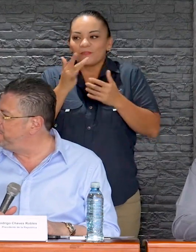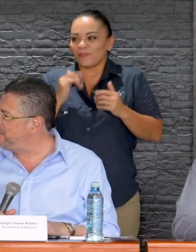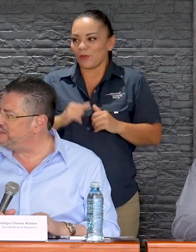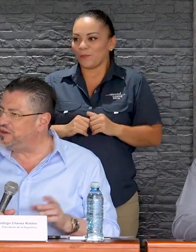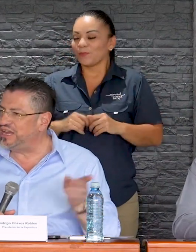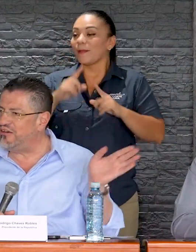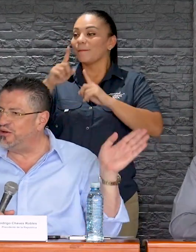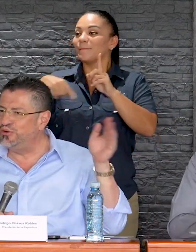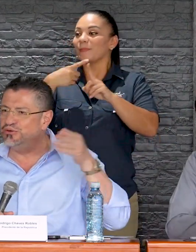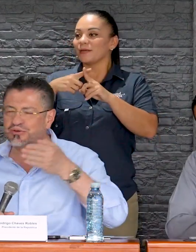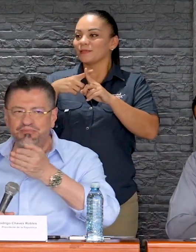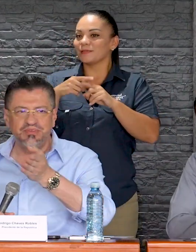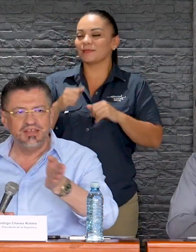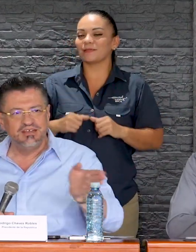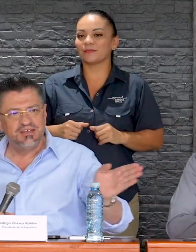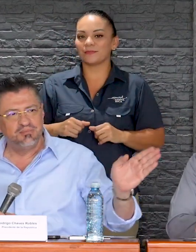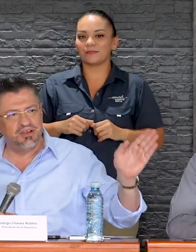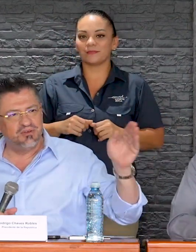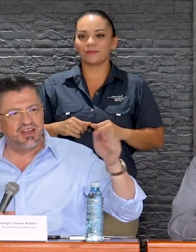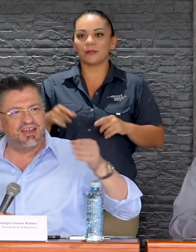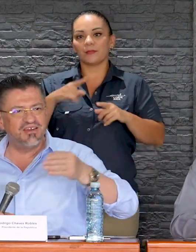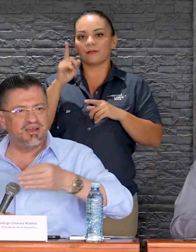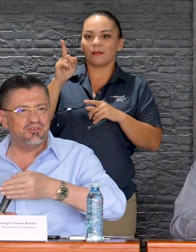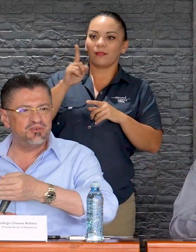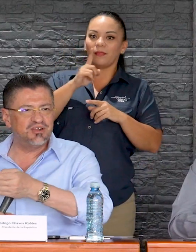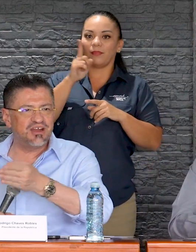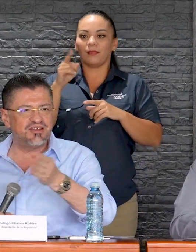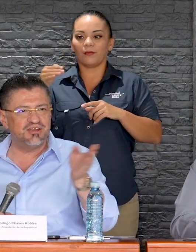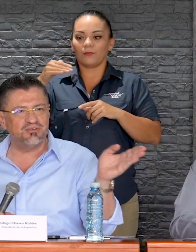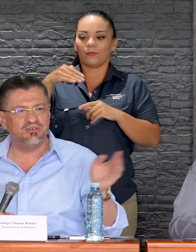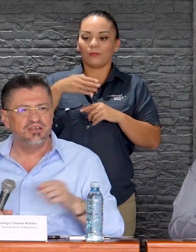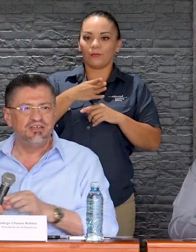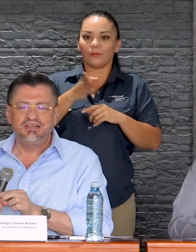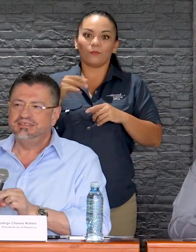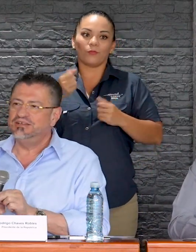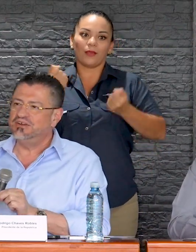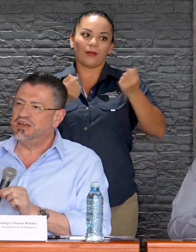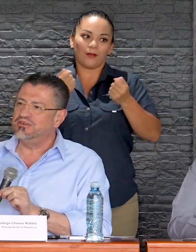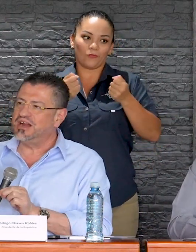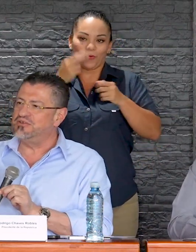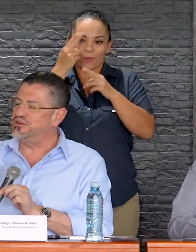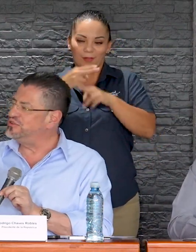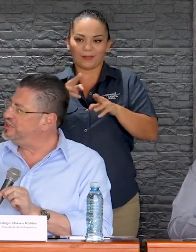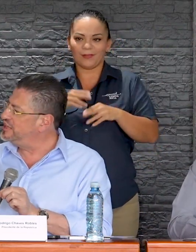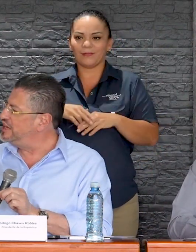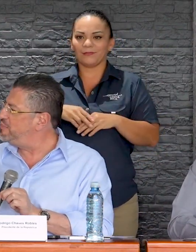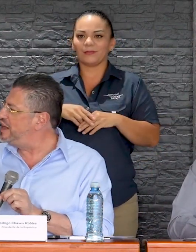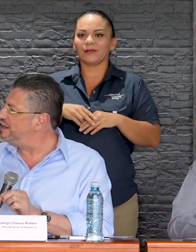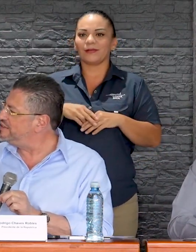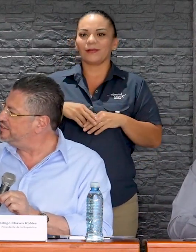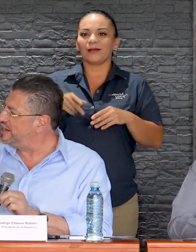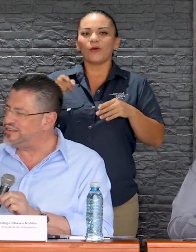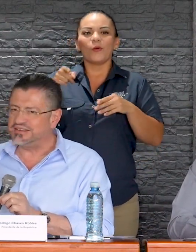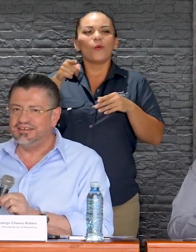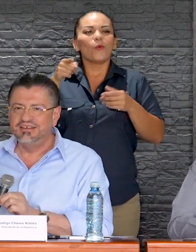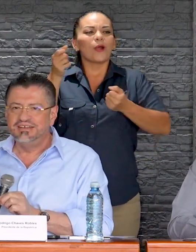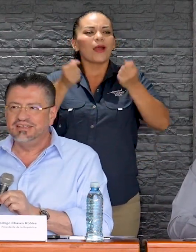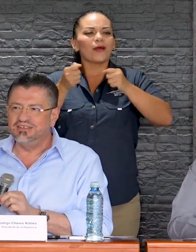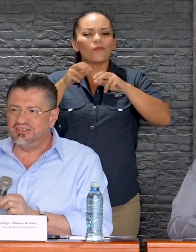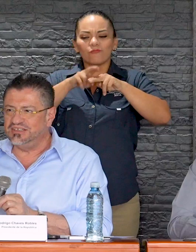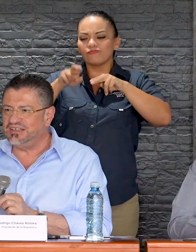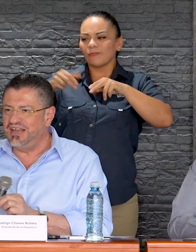y además se mareaba uno, porque no era que veníamos en un carrazo, sino que era un carro de esos que tenían bancas